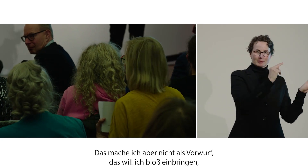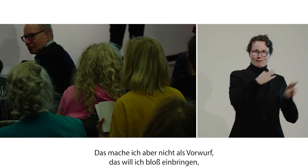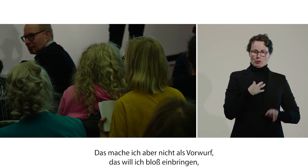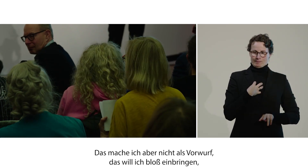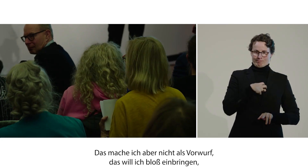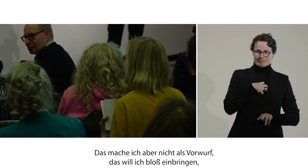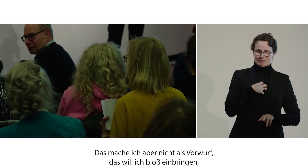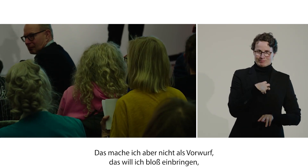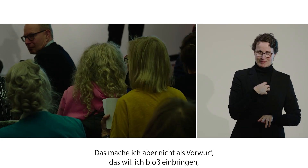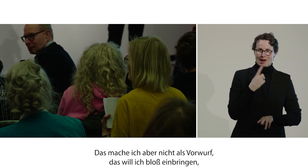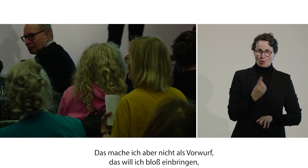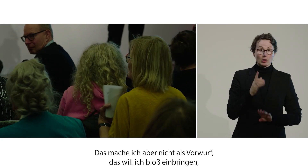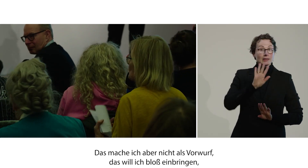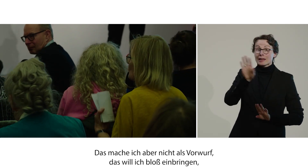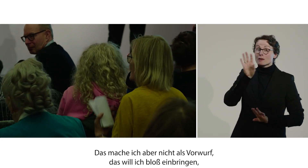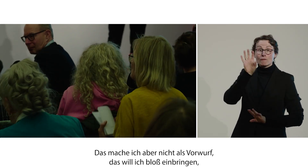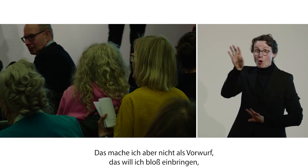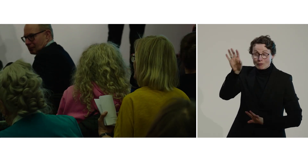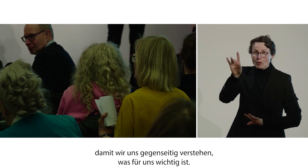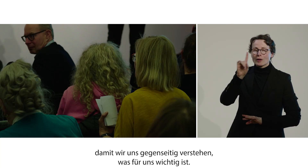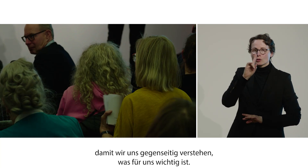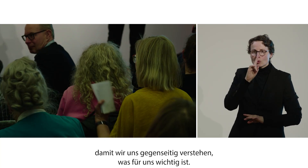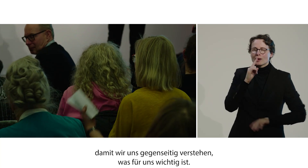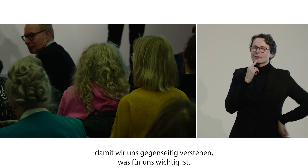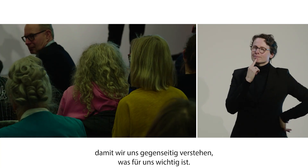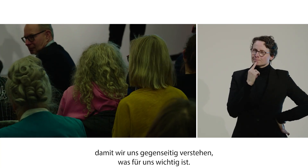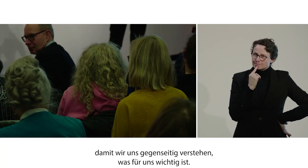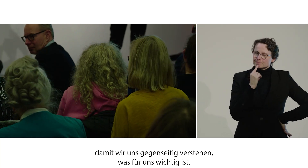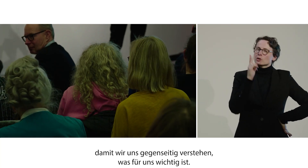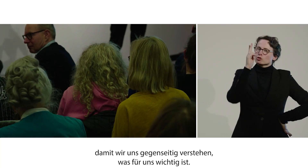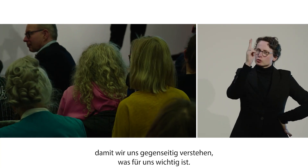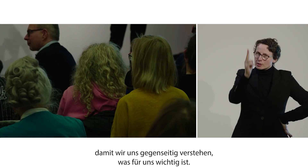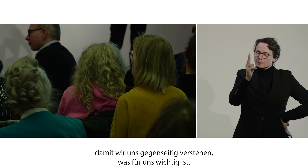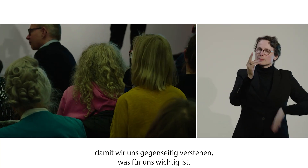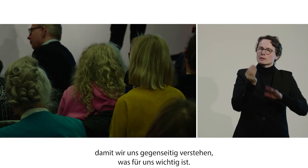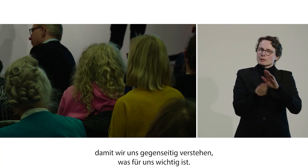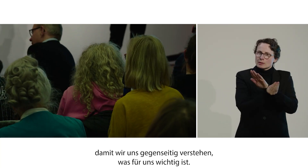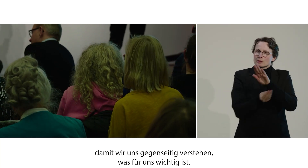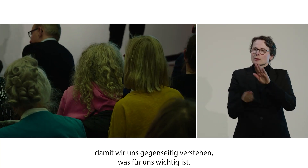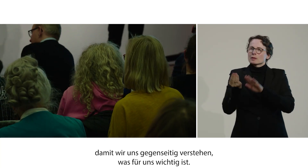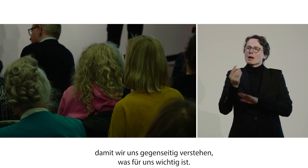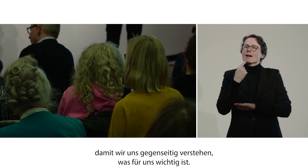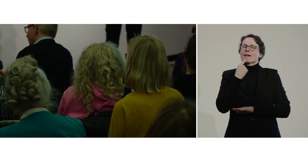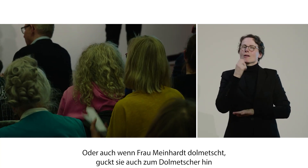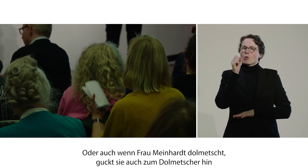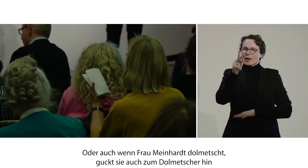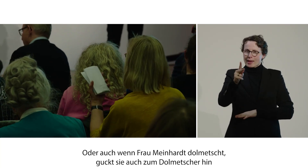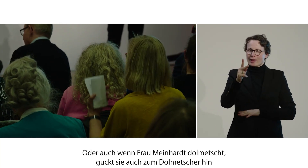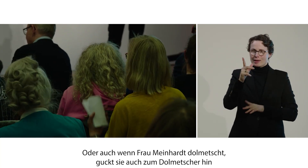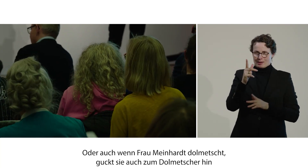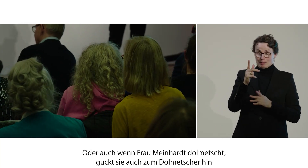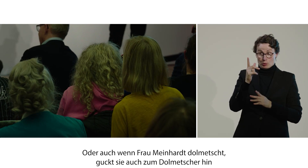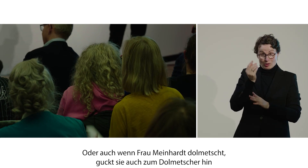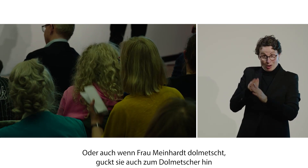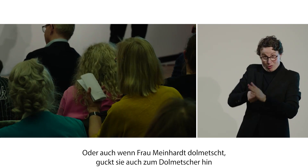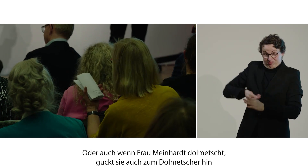mache ich aber nicht als Vorwurf, das will ich bloß einbringen, damit wir uns gegenseitig verstehen, was für uns wichtig ist. Oder auch